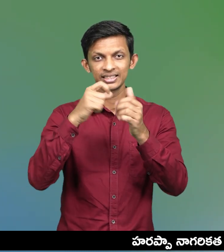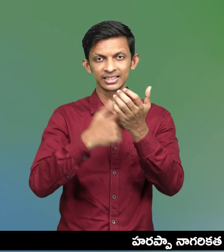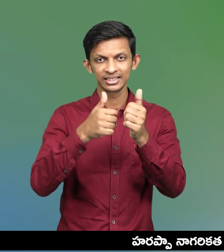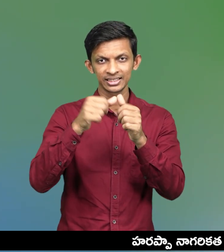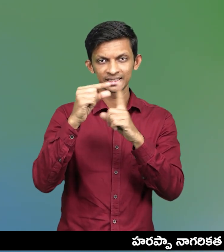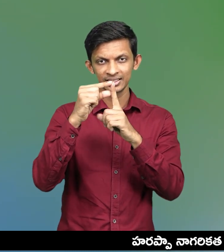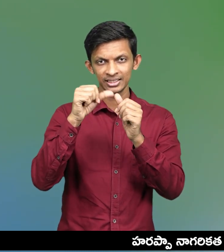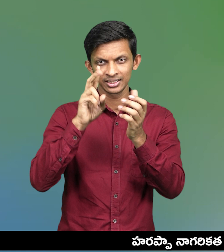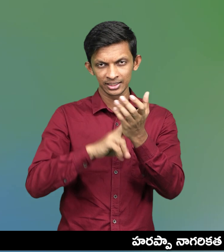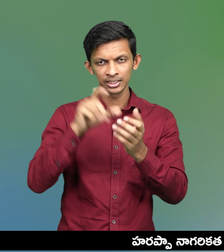హరప్పా నాగరికత